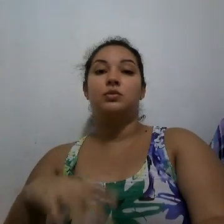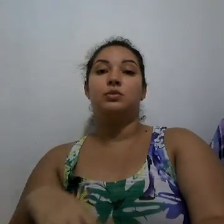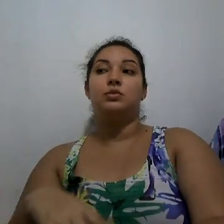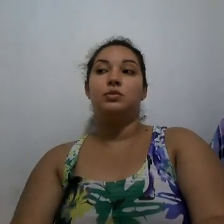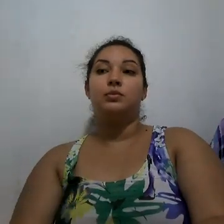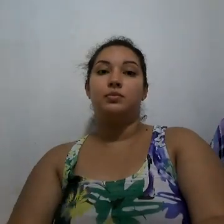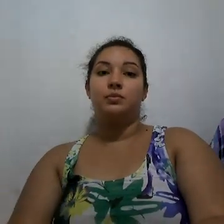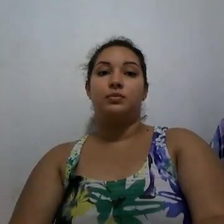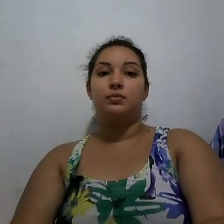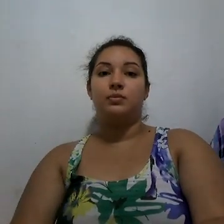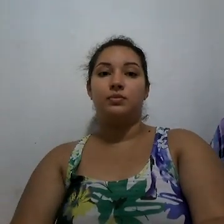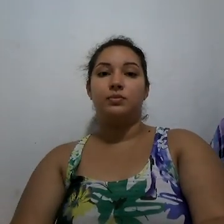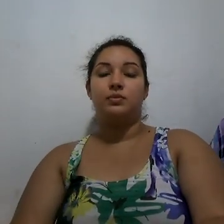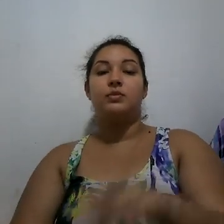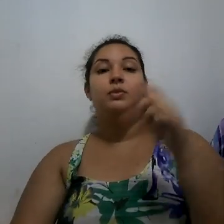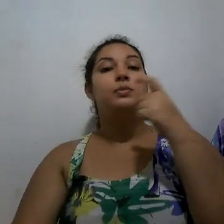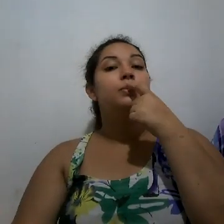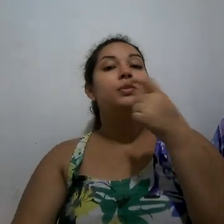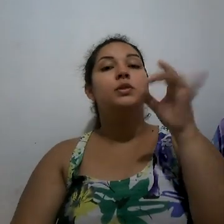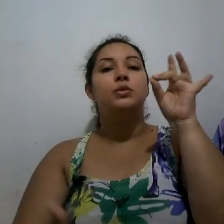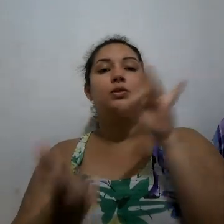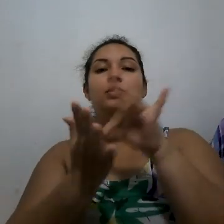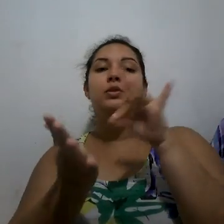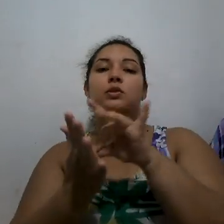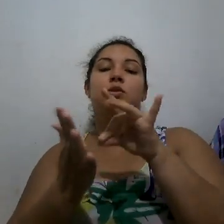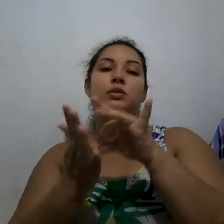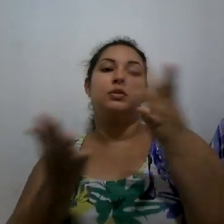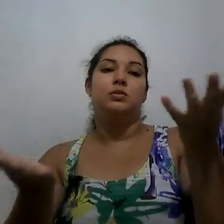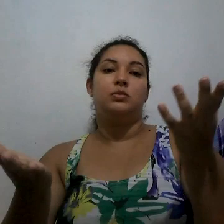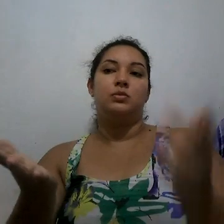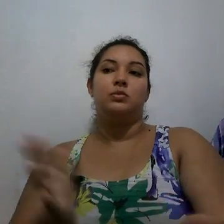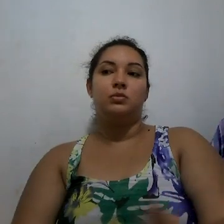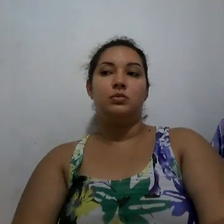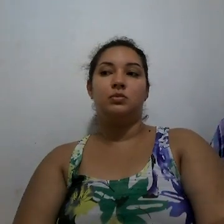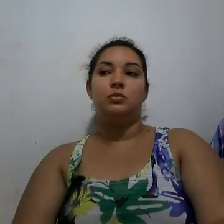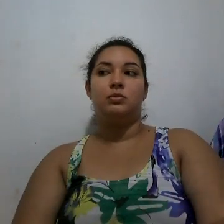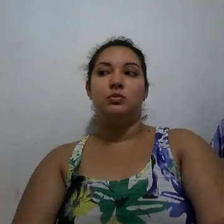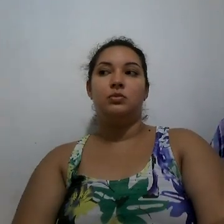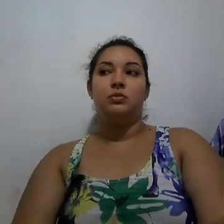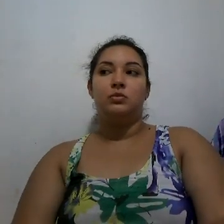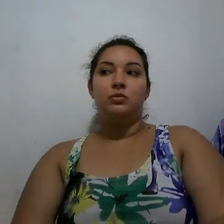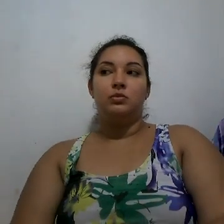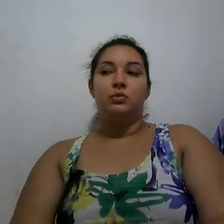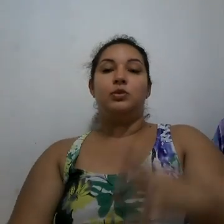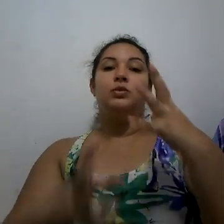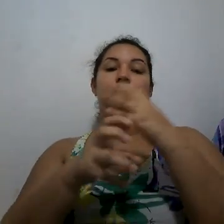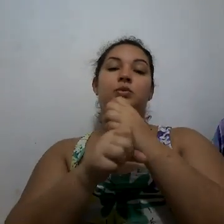real possível, que a gente já não tenha esses erros de arredondamento, erros de cálculo no início da nossa